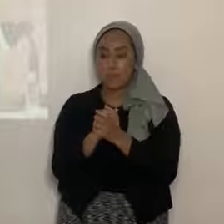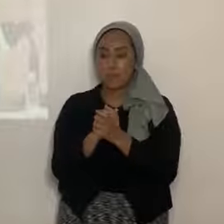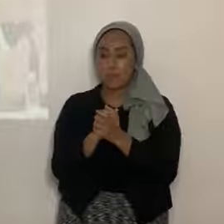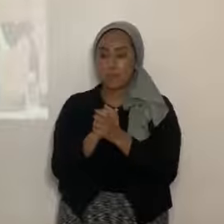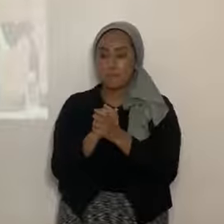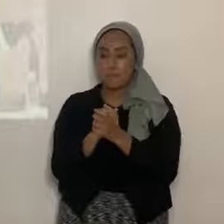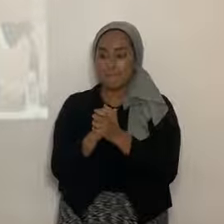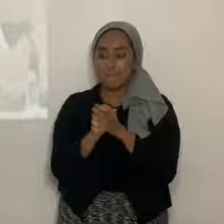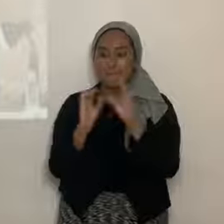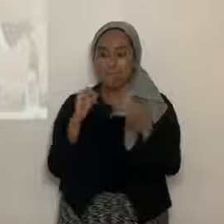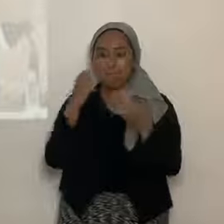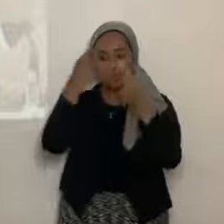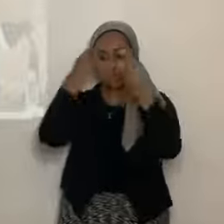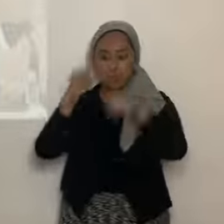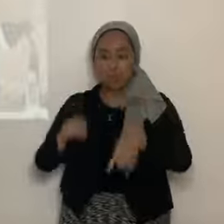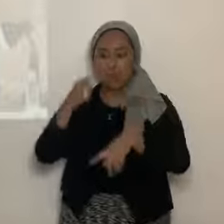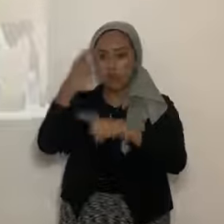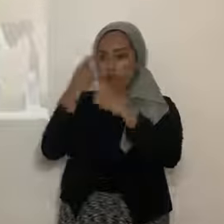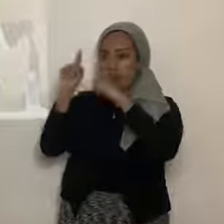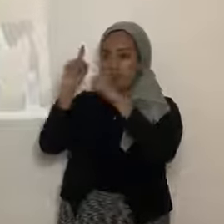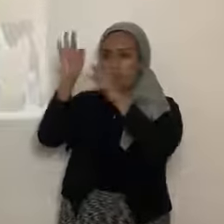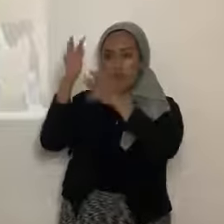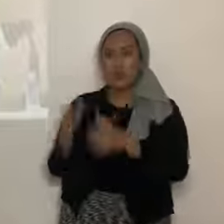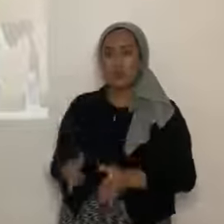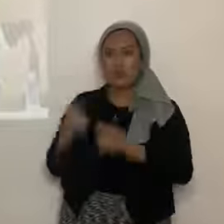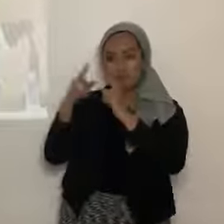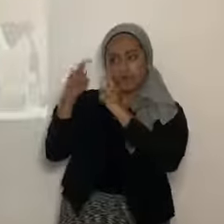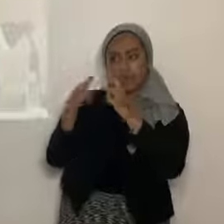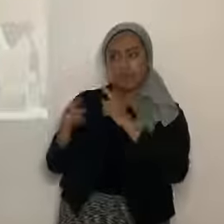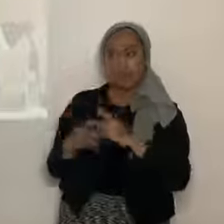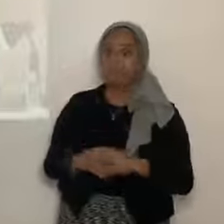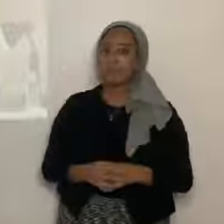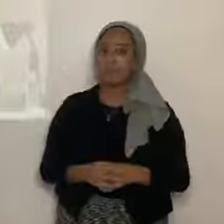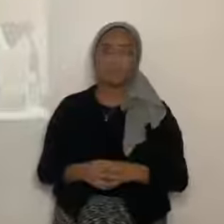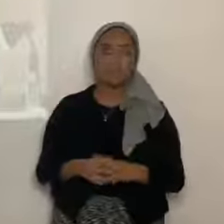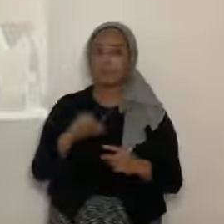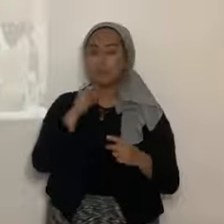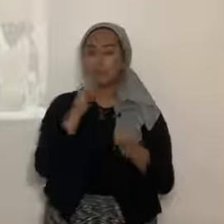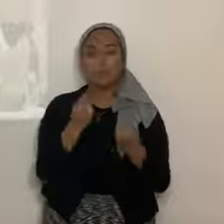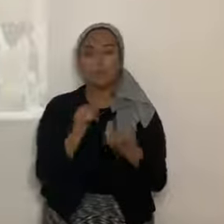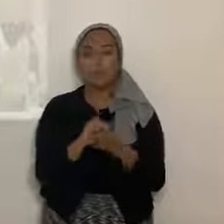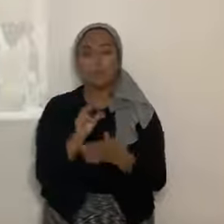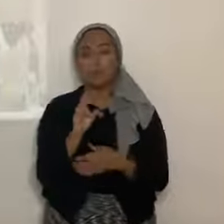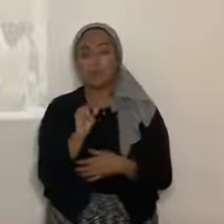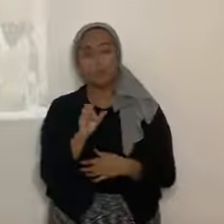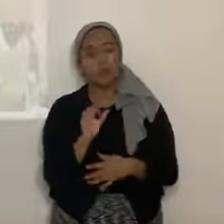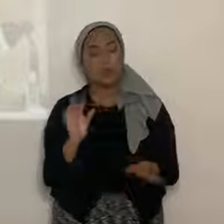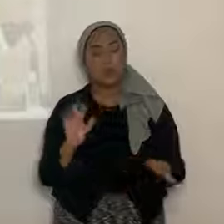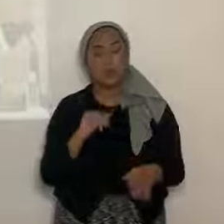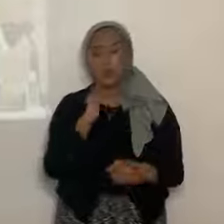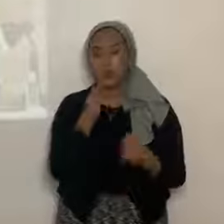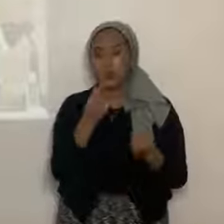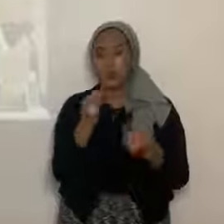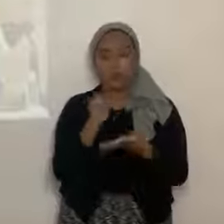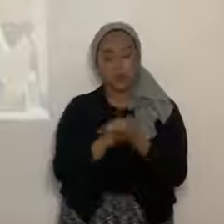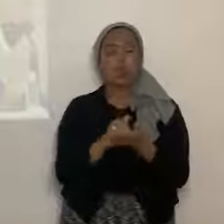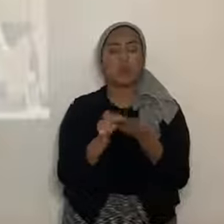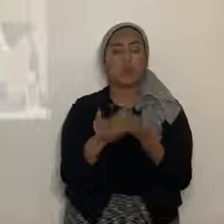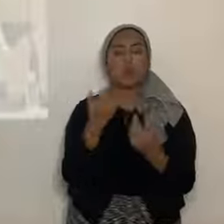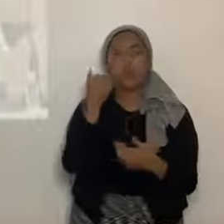ponerse de acuerdo para atacar al ungido de Yahweh. No hagan eso. No. Mejor, si alguien te llega a